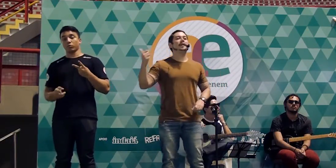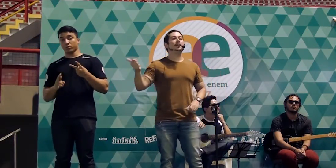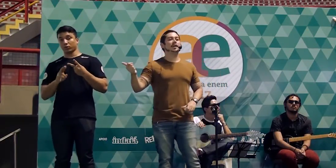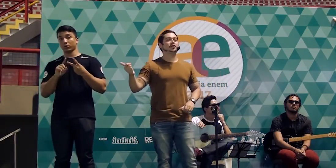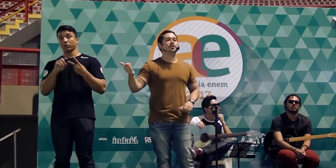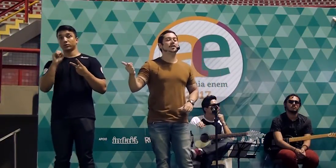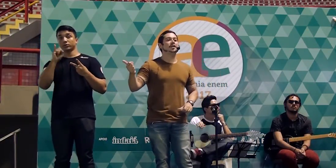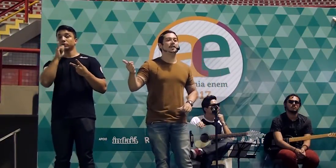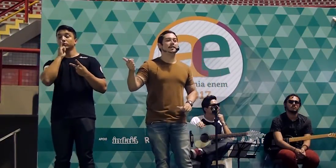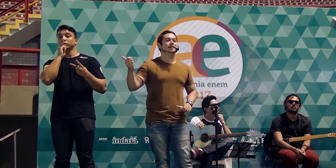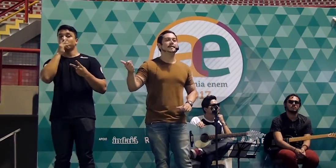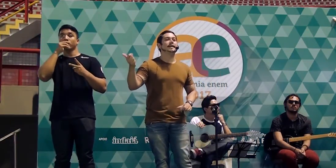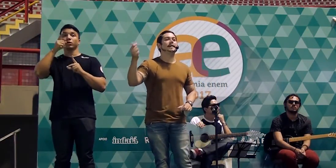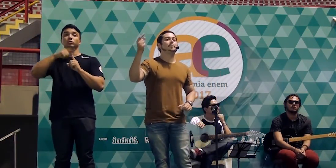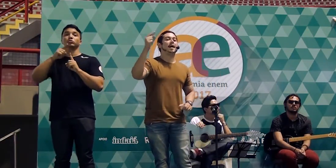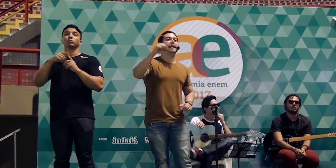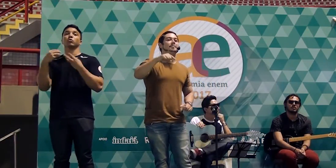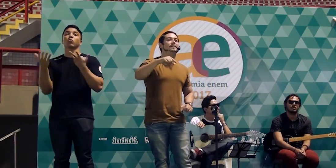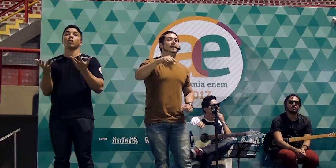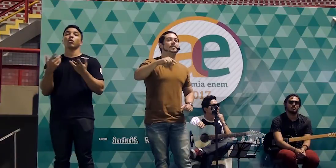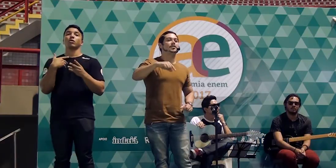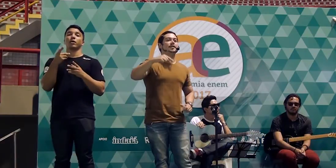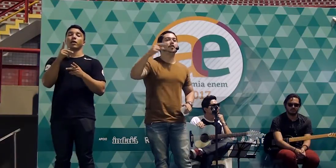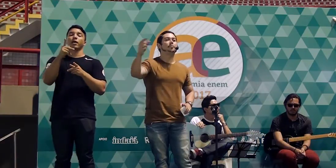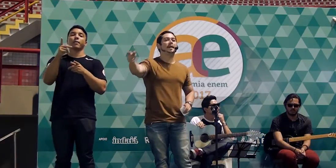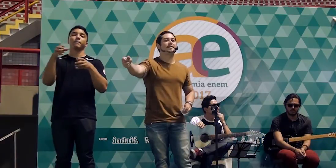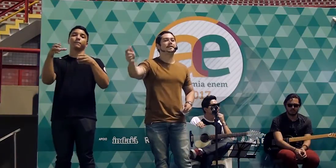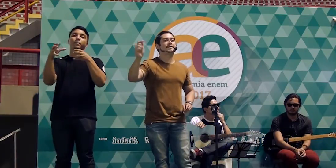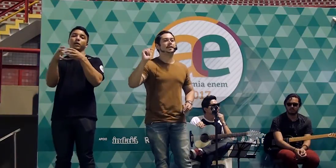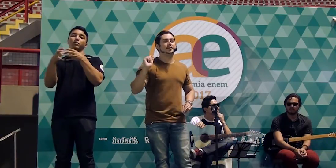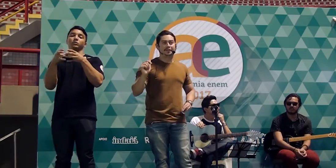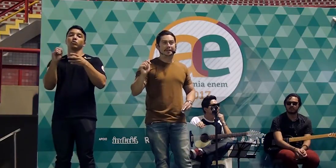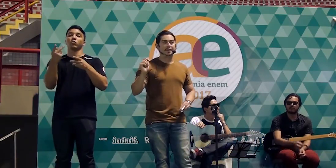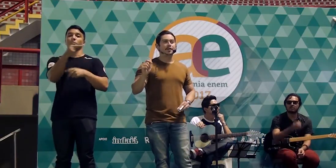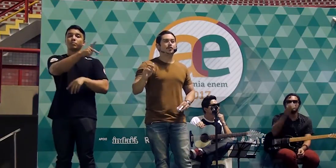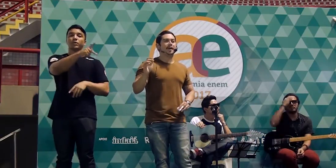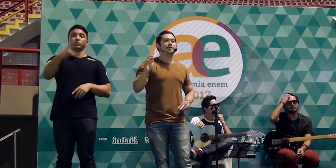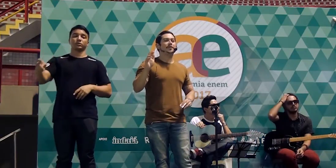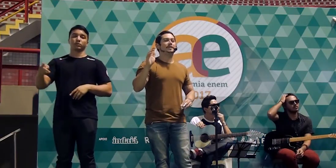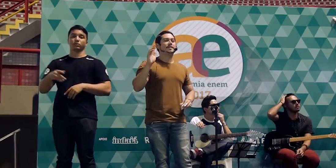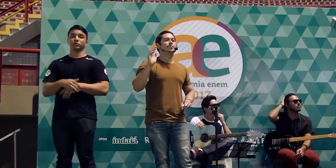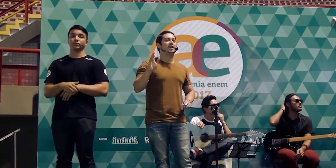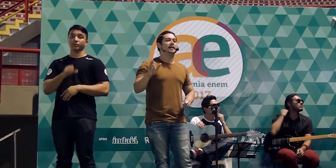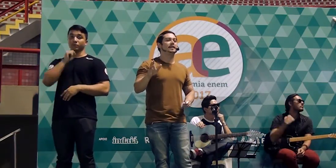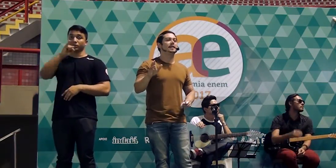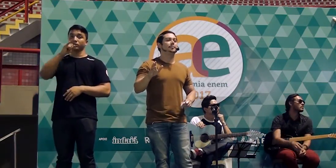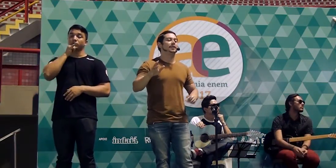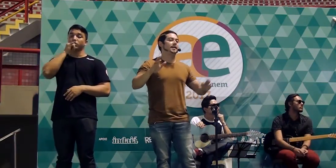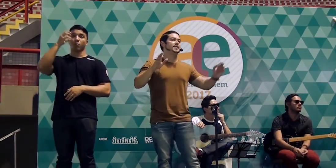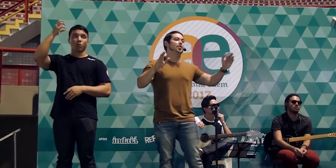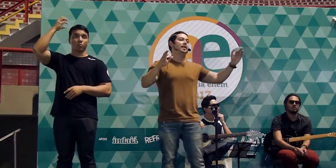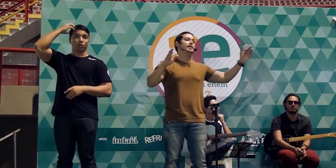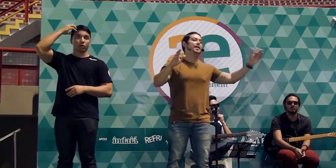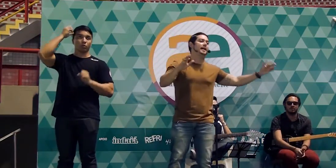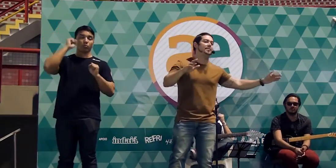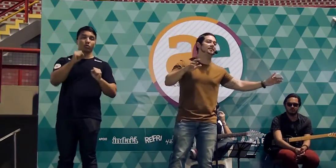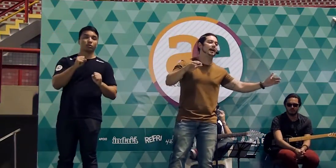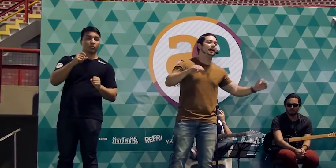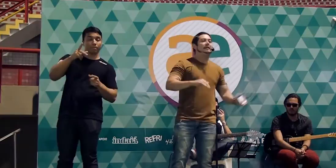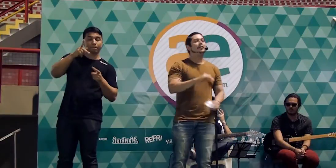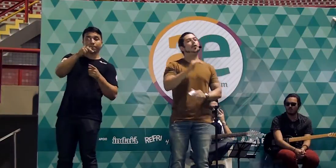se o modelo que a gente queria seria parlamentarista ou presidencialista. Se o Brasil votasse monarquia, poderia ser